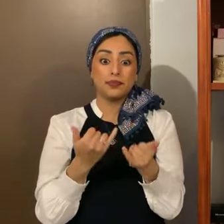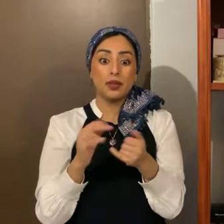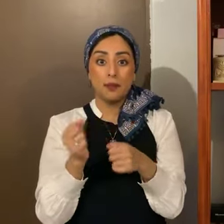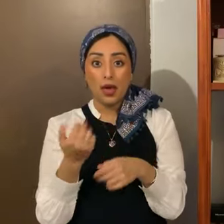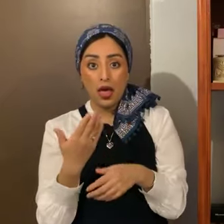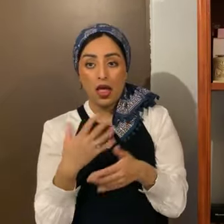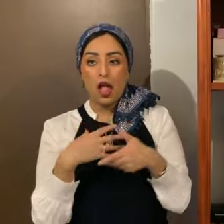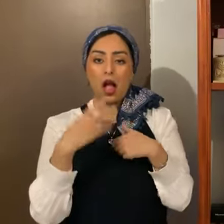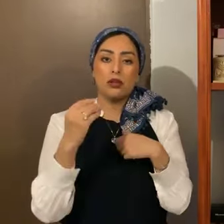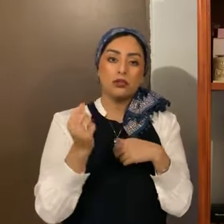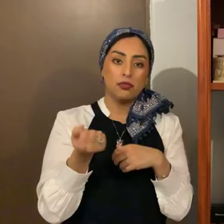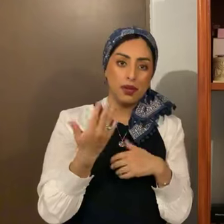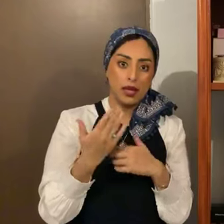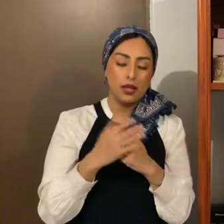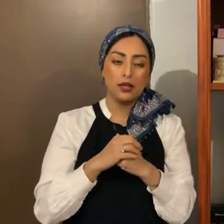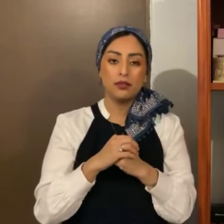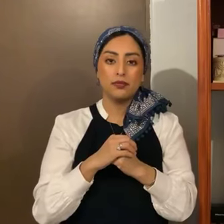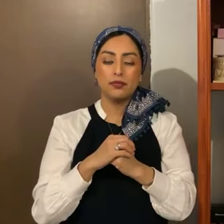y fuera de Shabbat.